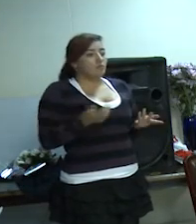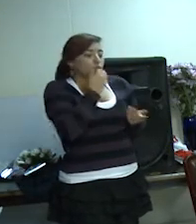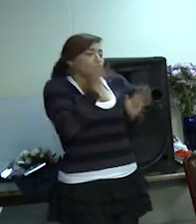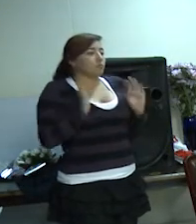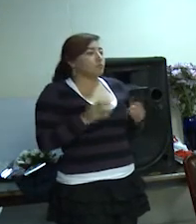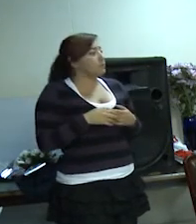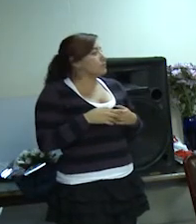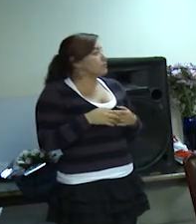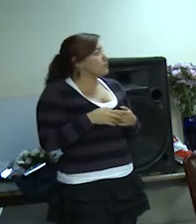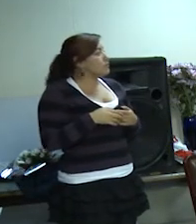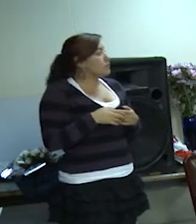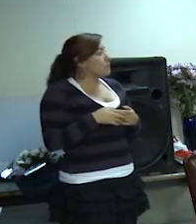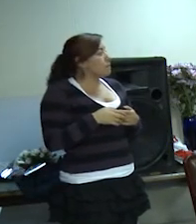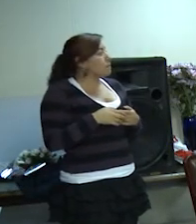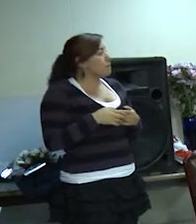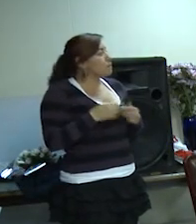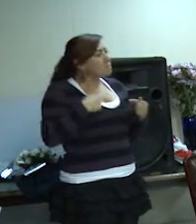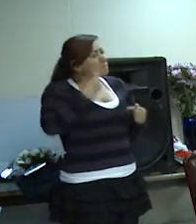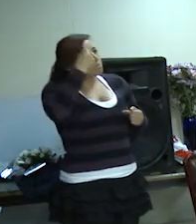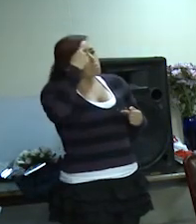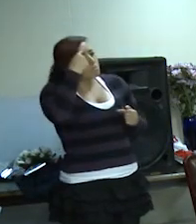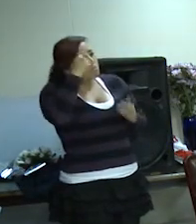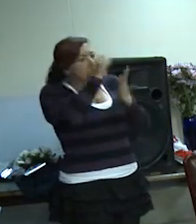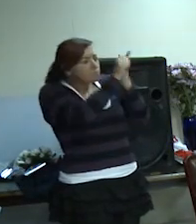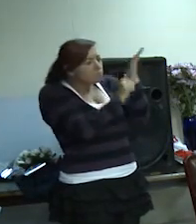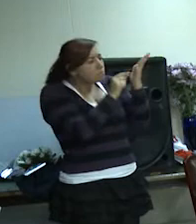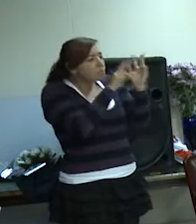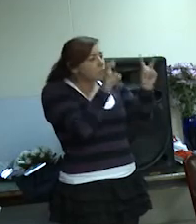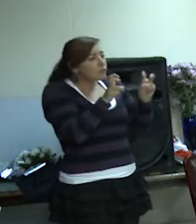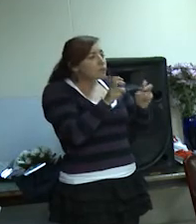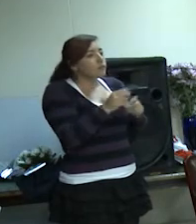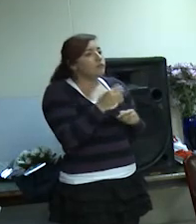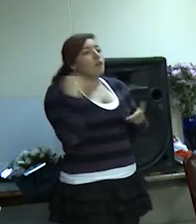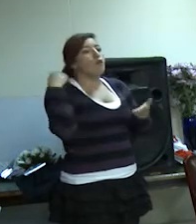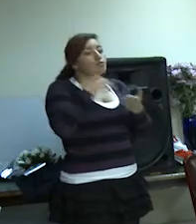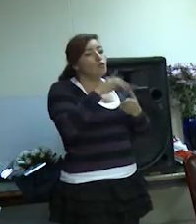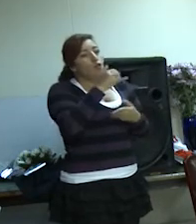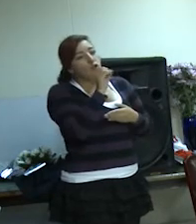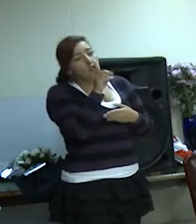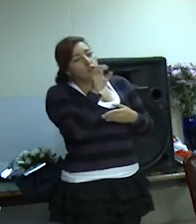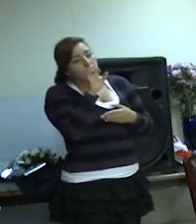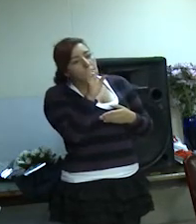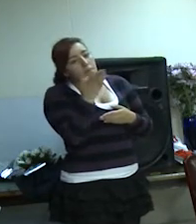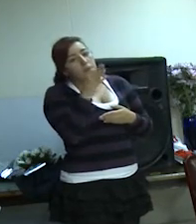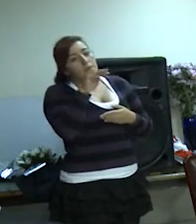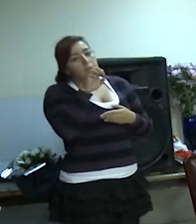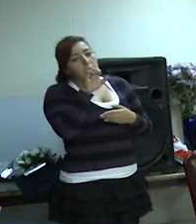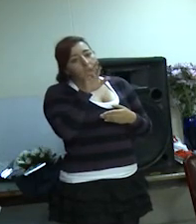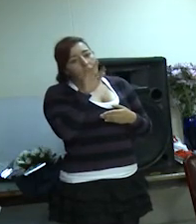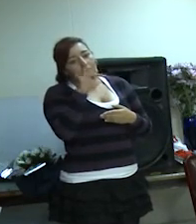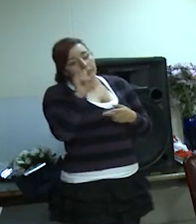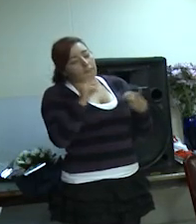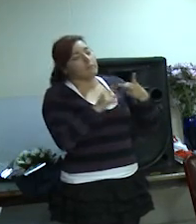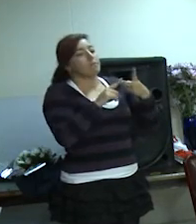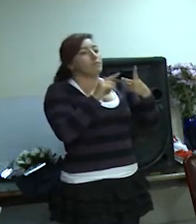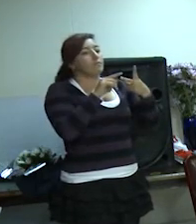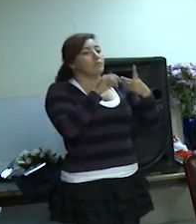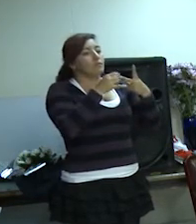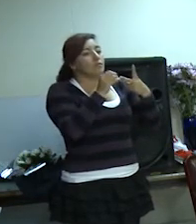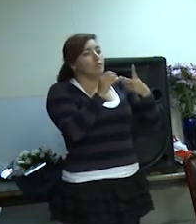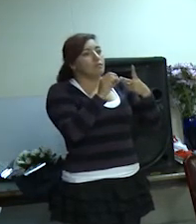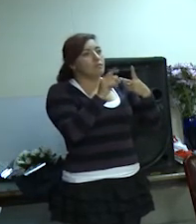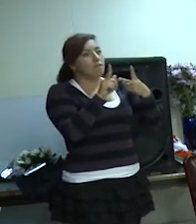estaría pensándolo como un programa del tema, creo que hay que leer a José Martí, creo que hay que leer a Franz Fanon, creo que hay que leer